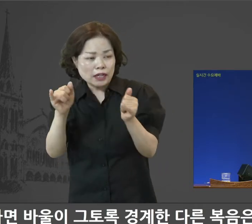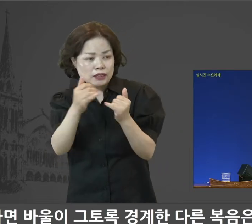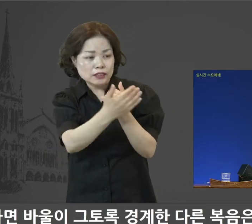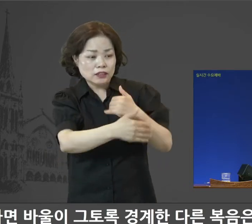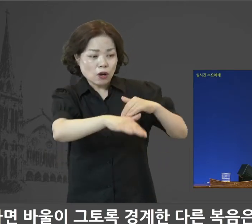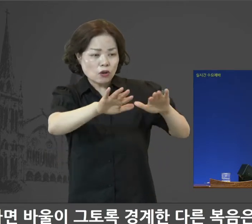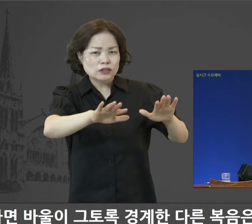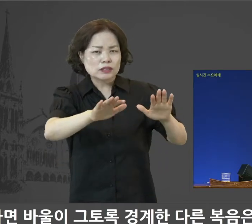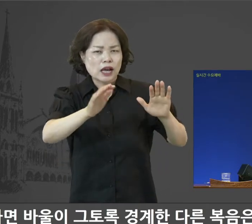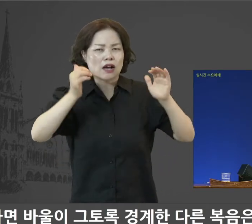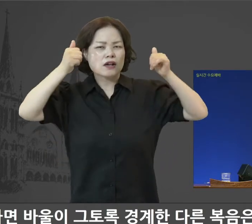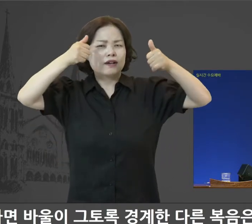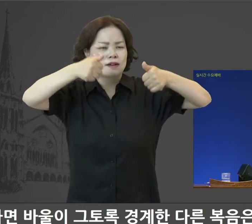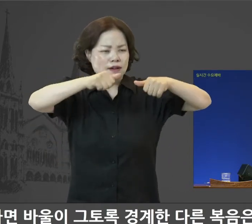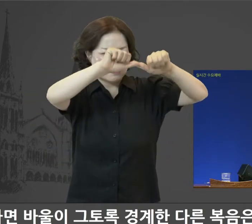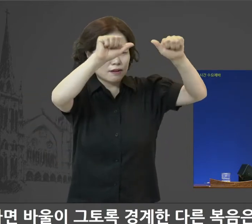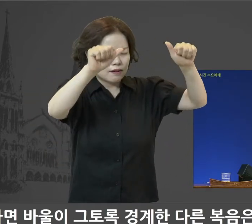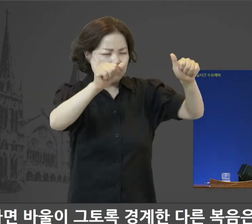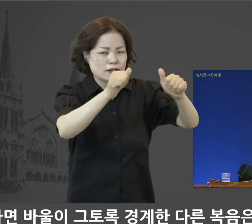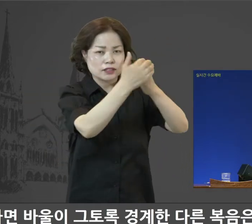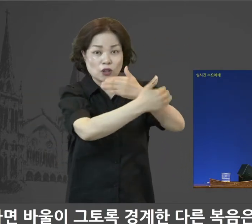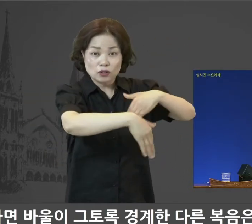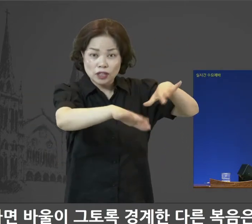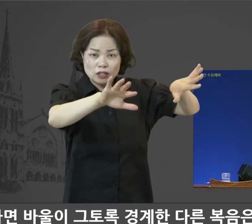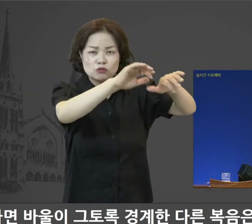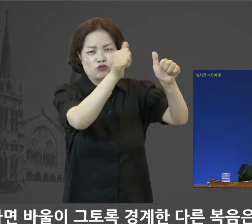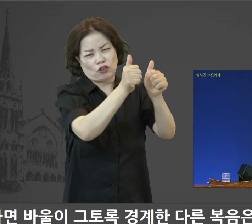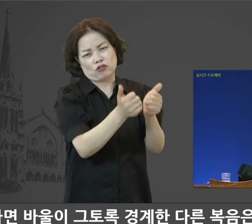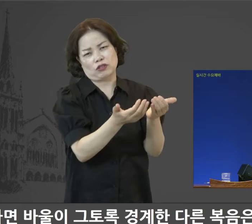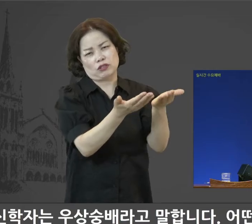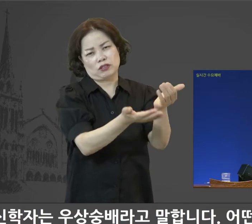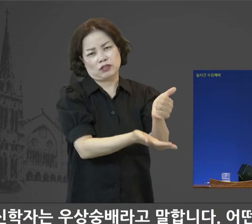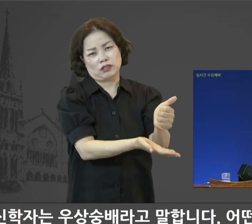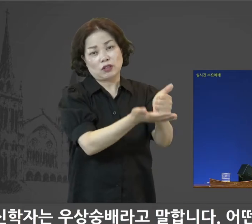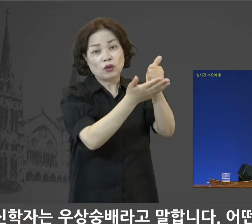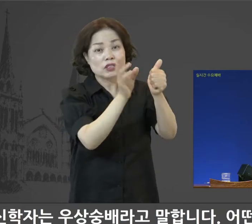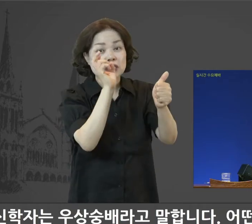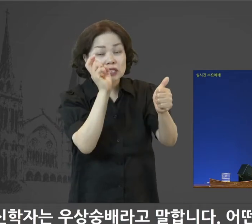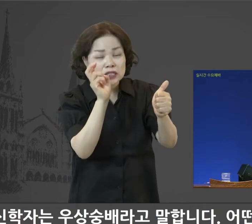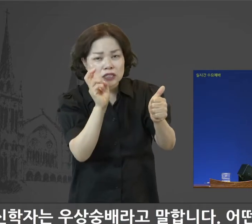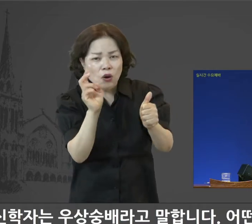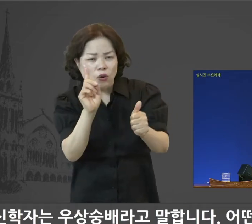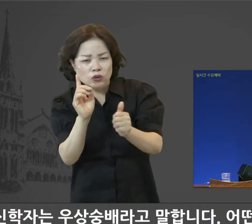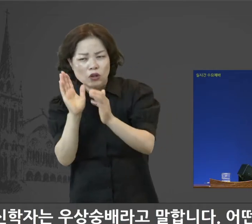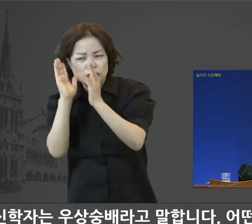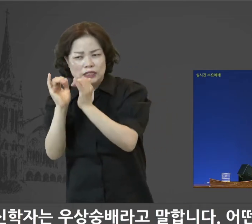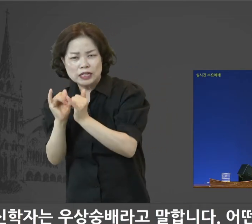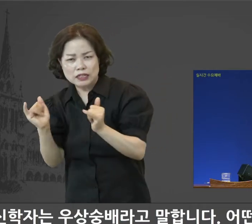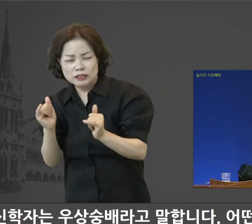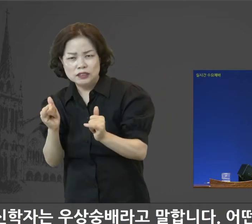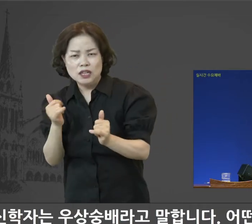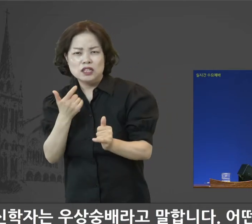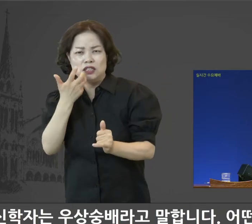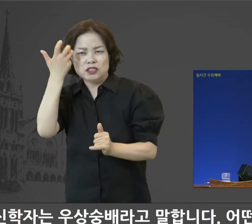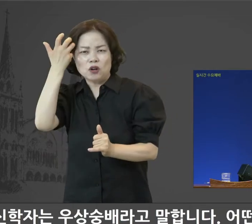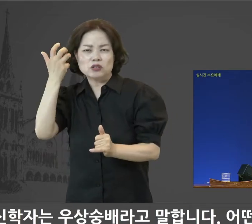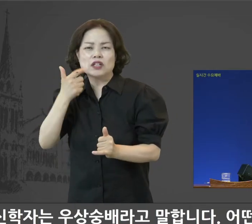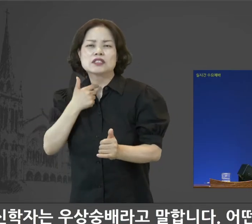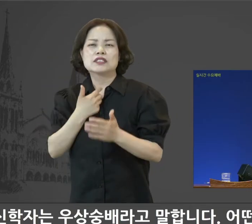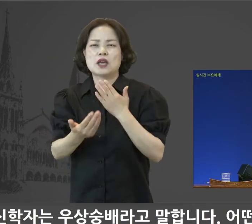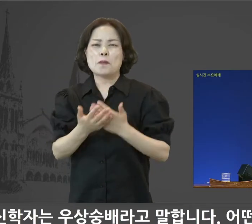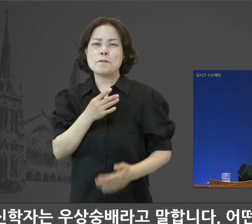천사 숭배일 것이다 라고 이야기를 합니다. 어떤 신학자들은 영적인 체험함을